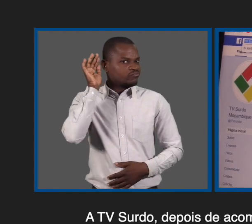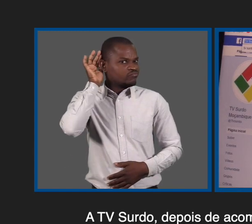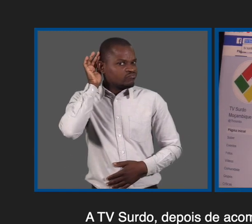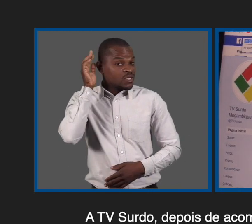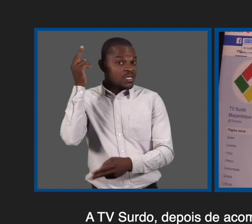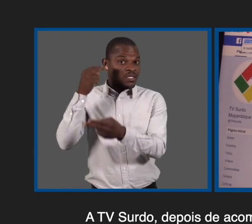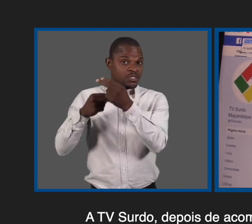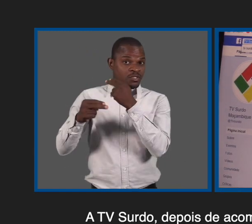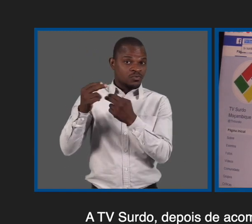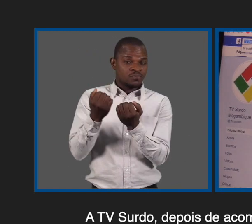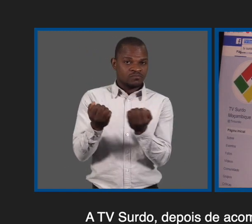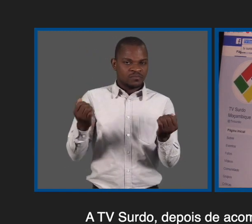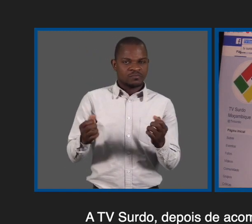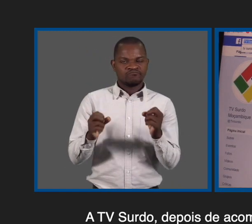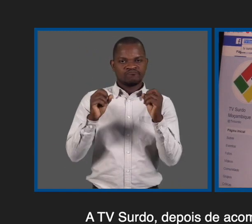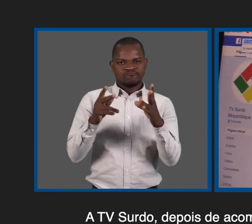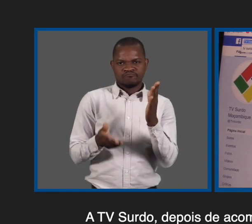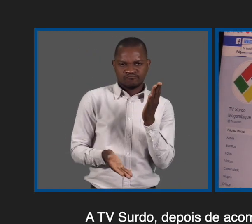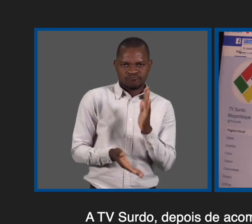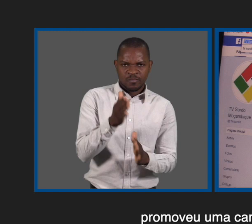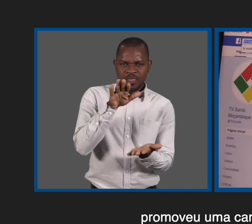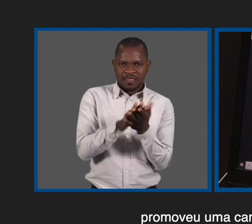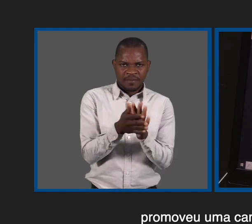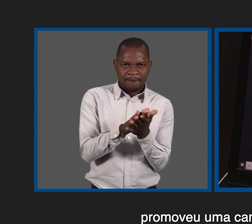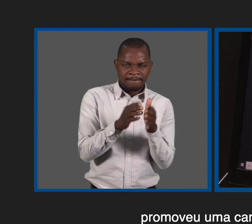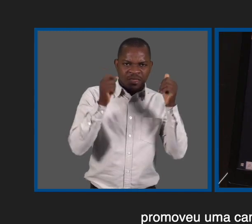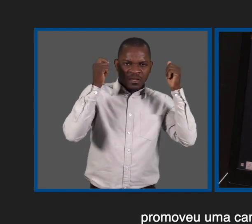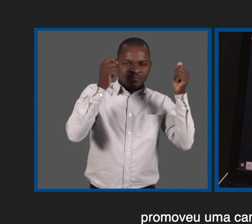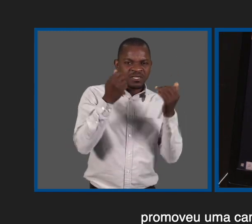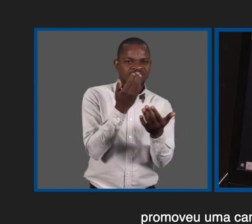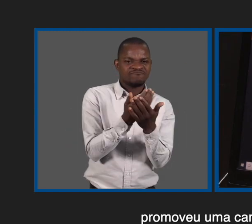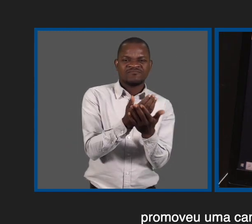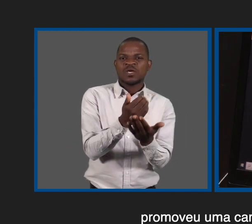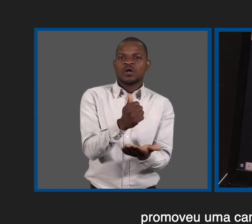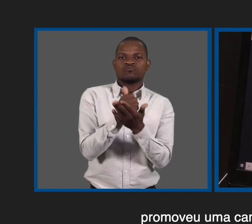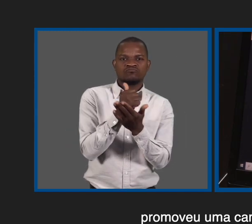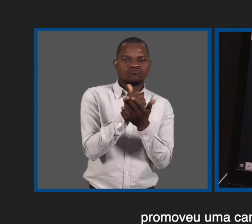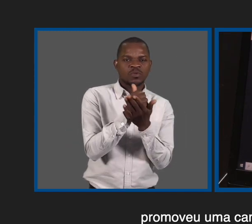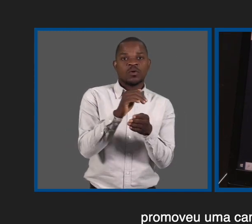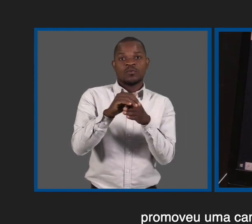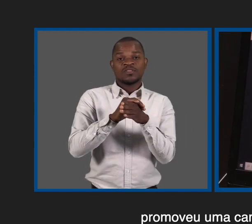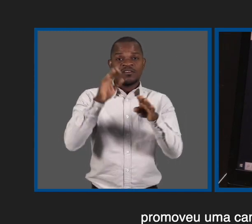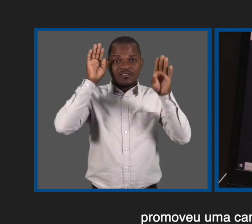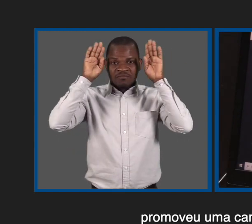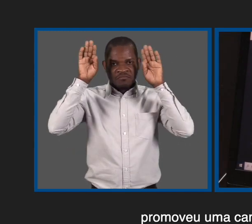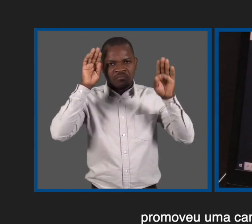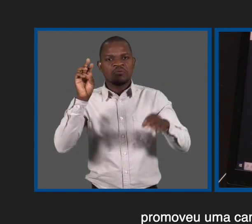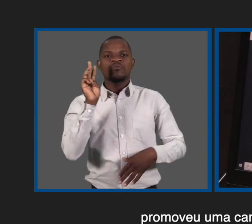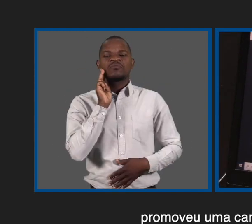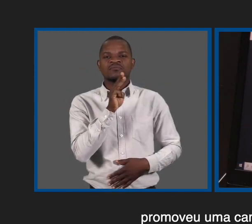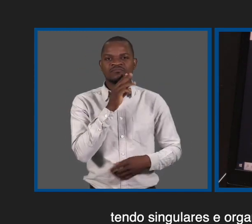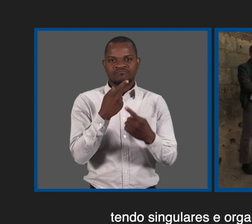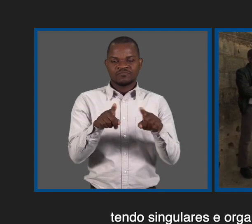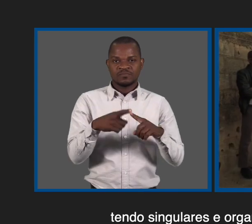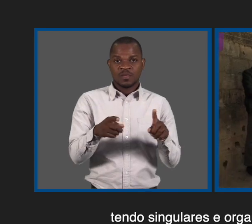depois de acompanhar a história dos menores, promoveu uma campanha de angriação de ajuda nas redes sociais,